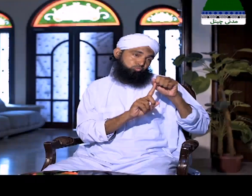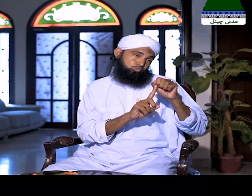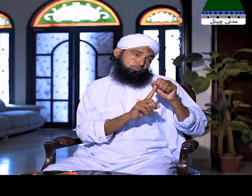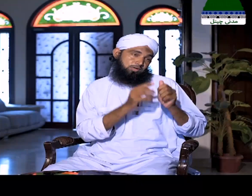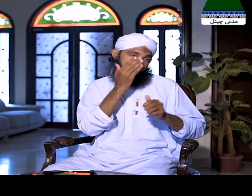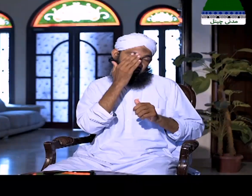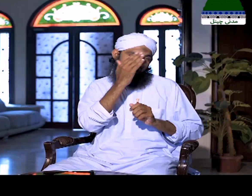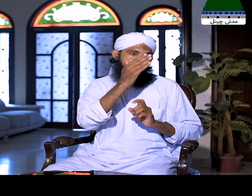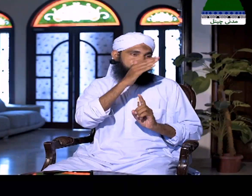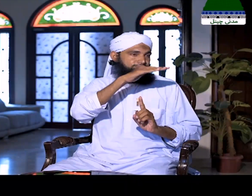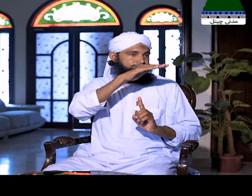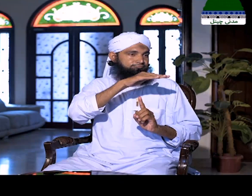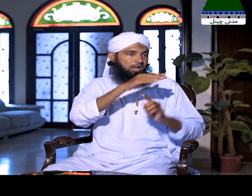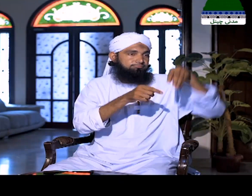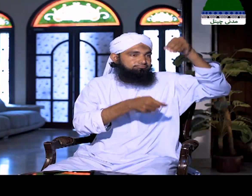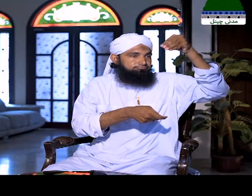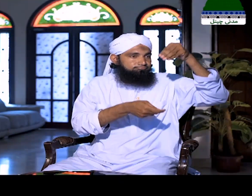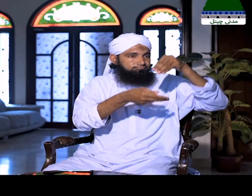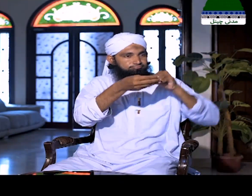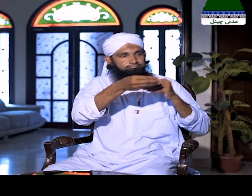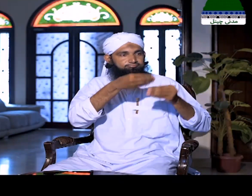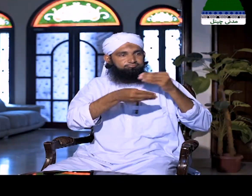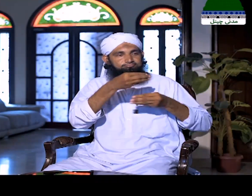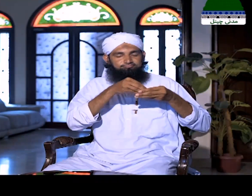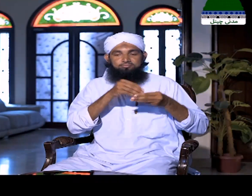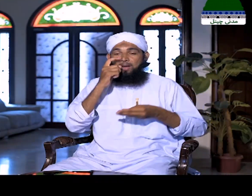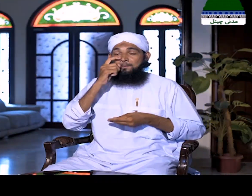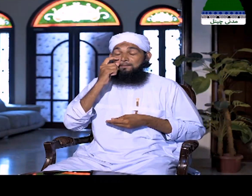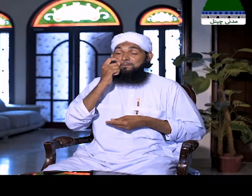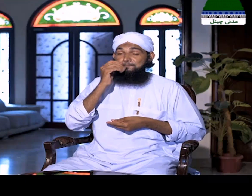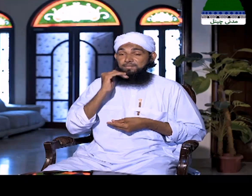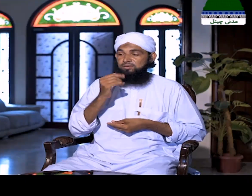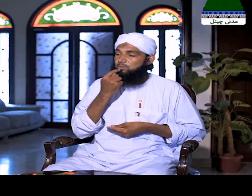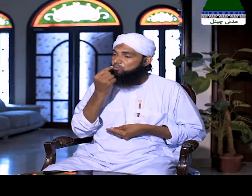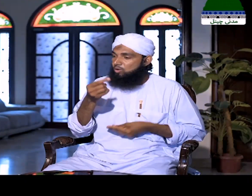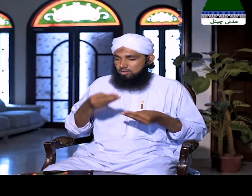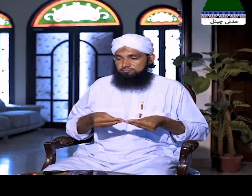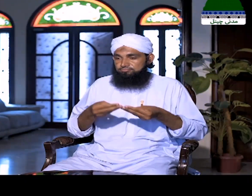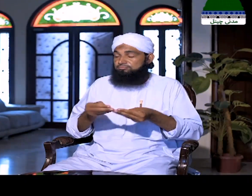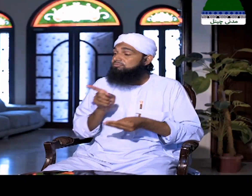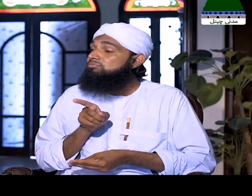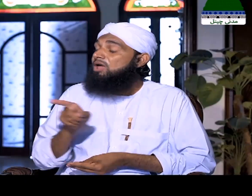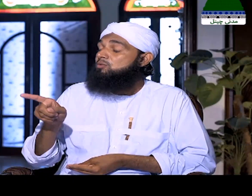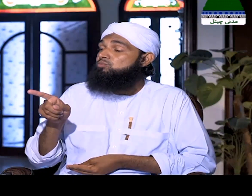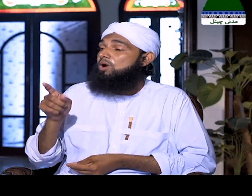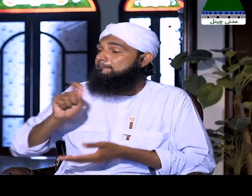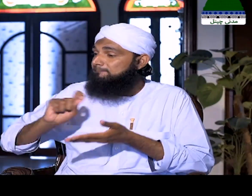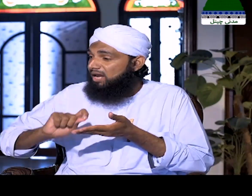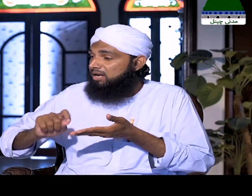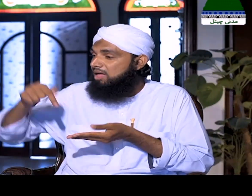یہ خط پڑھ کر آپ رحمت اللہ علیہ نے بیٹے سے فرمایا جاؤ قلم دوات لے کر آؤ۔ پھر مجھے فرمایا کہ